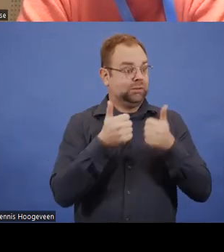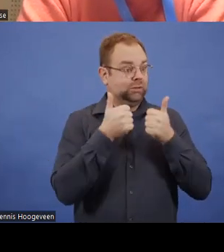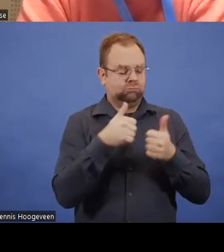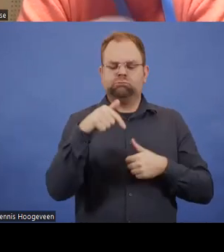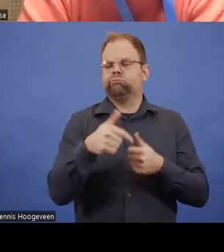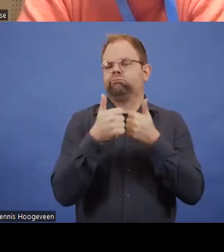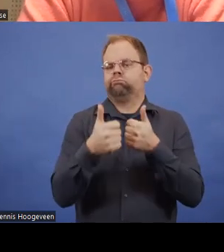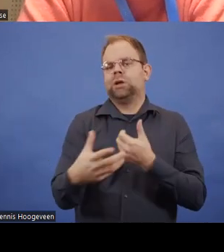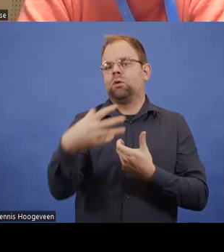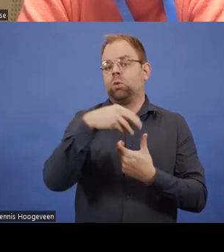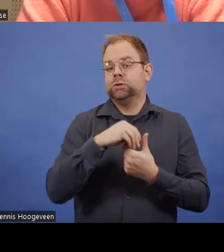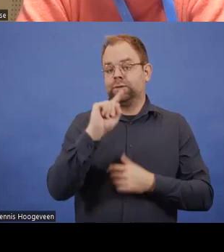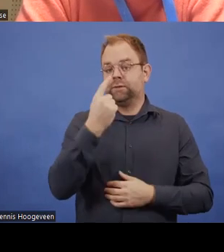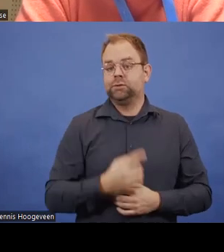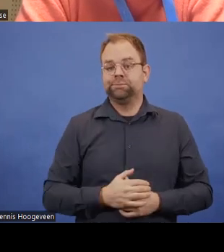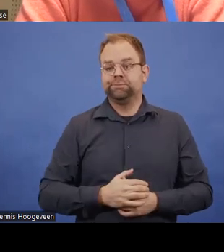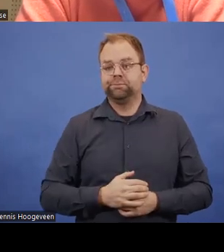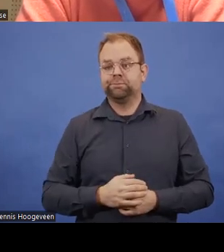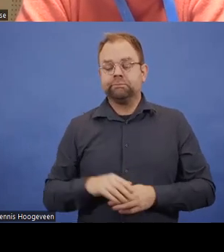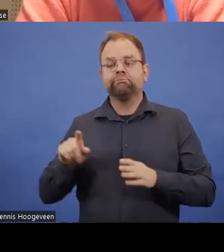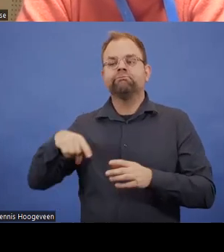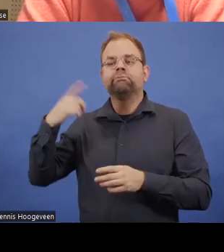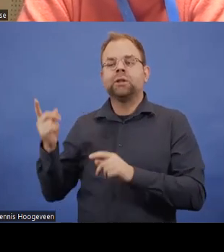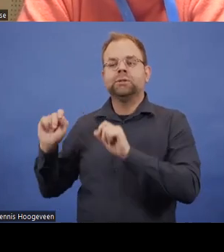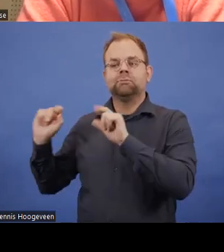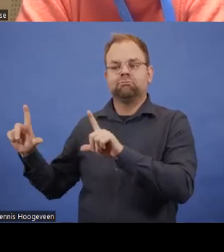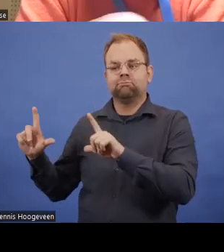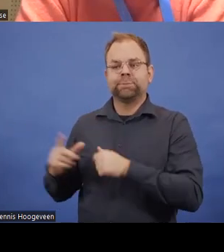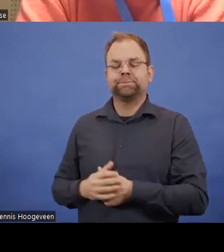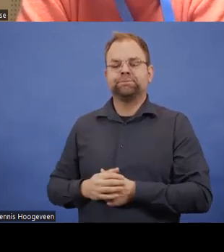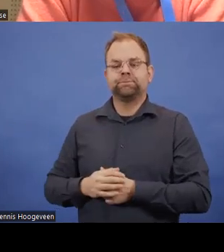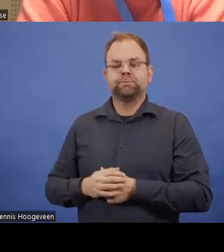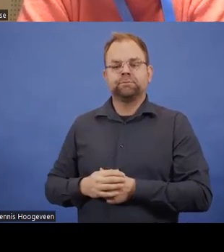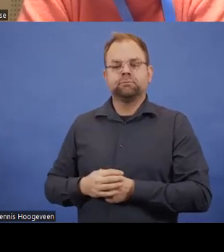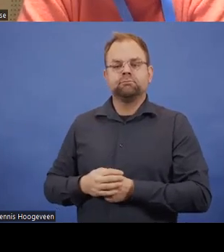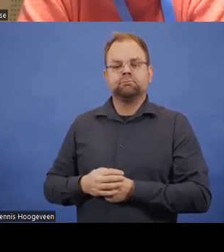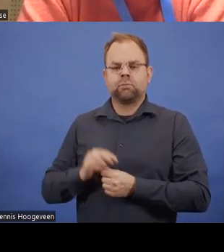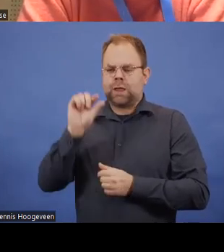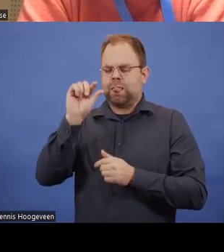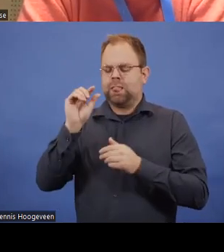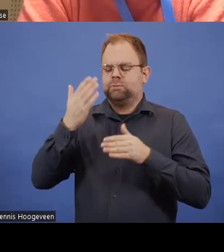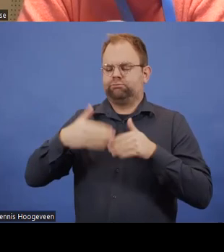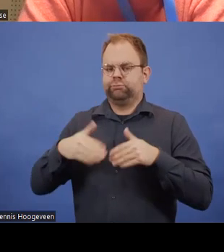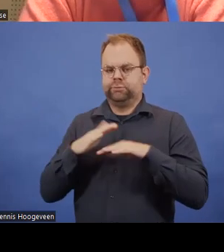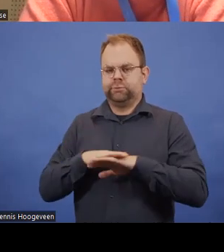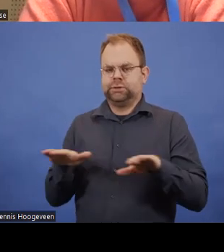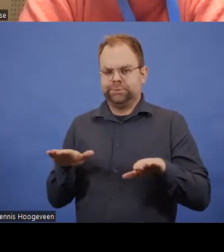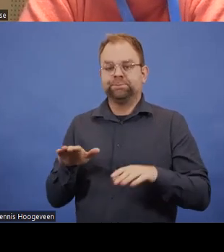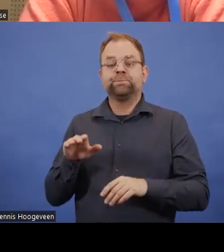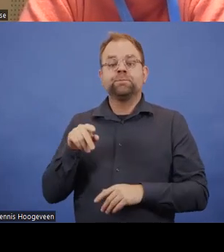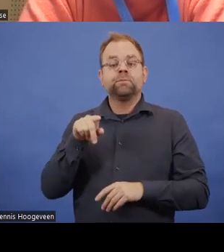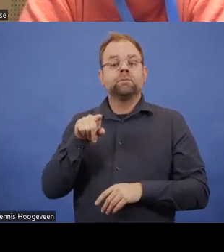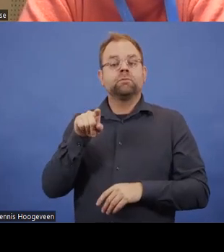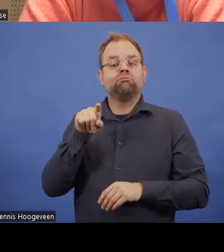información general, en cuanto al foro global de los refugiados, esta diapositiva nos demuestra